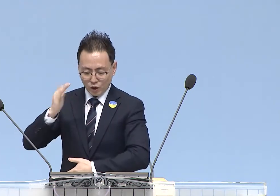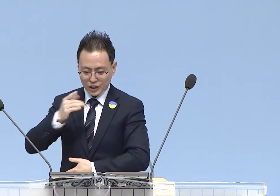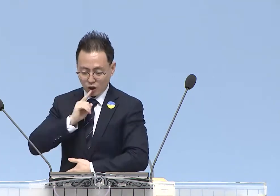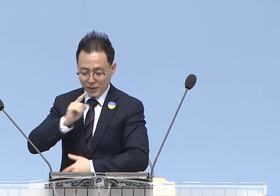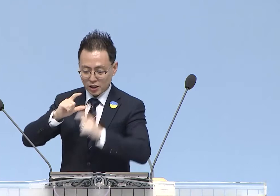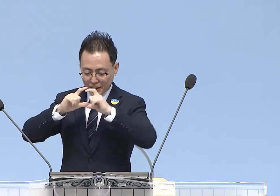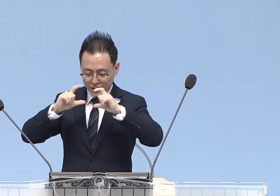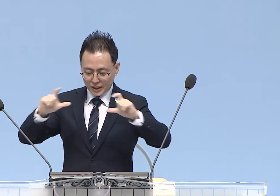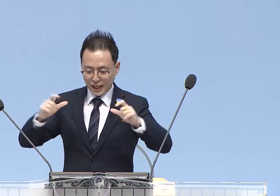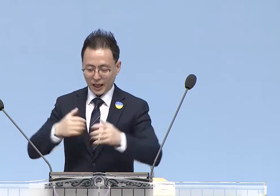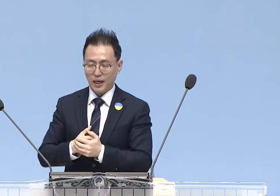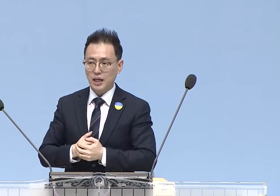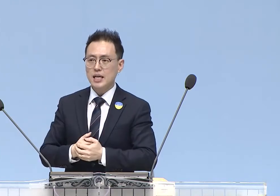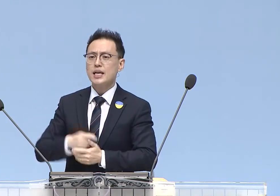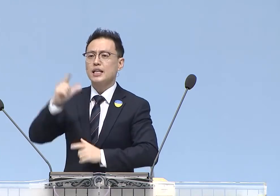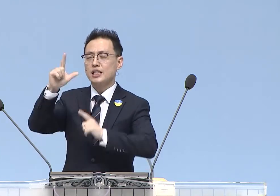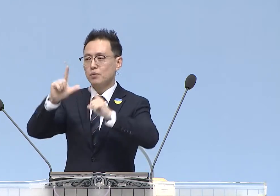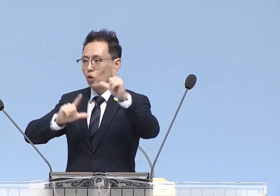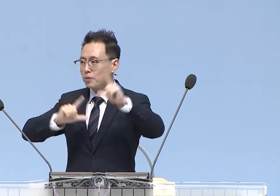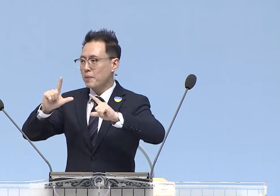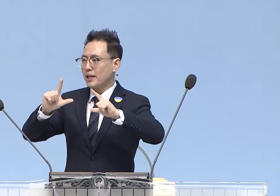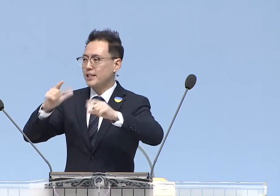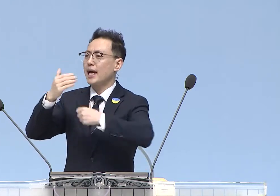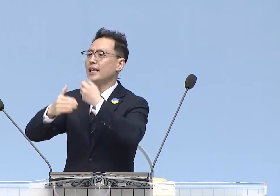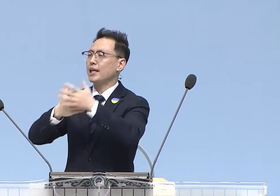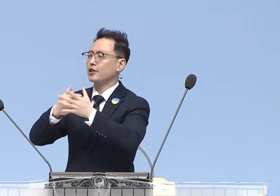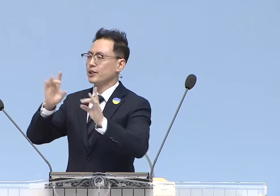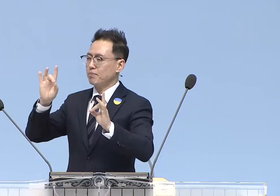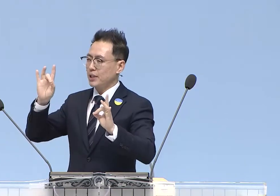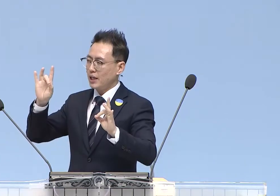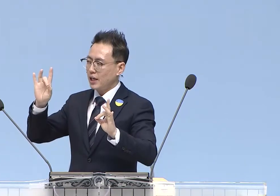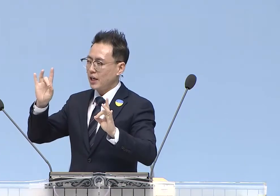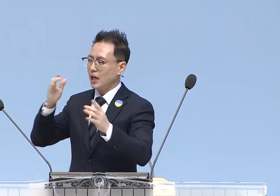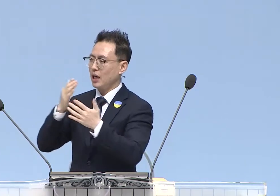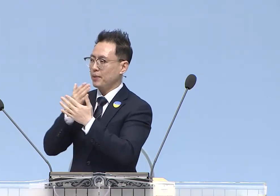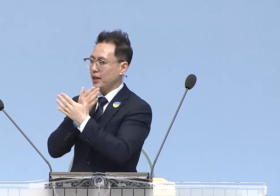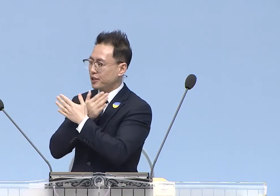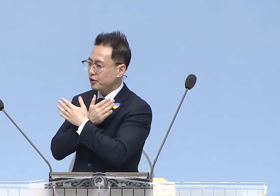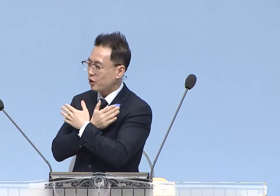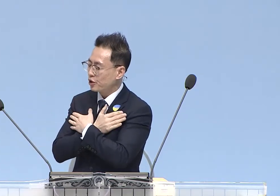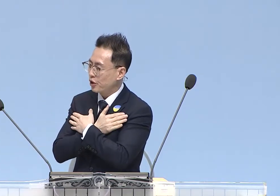것이라고 말씀하시는데, 그 모습이 마치 하나님께서 잠잠히 계시는 것처럼